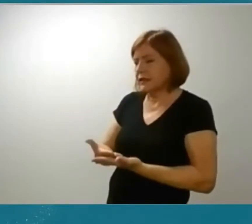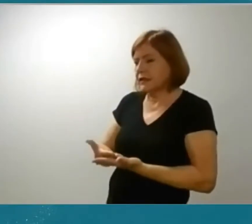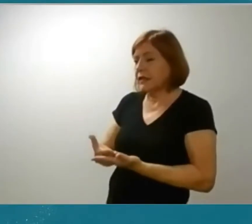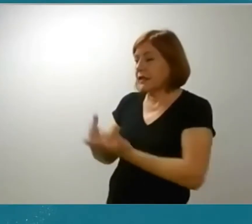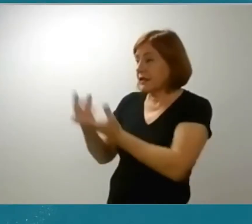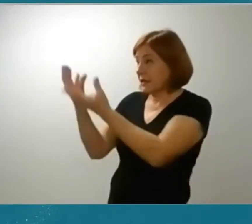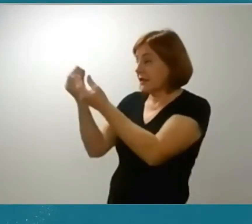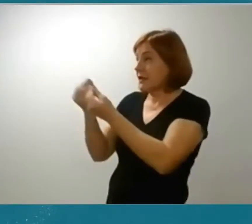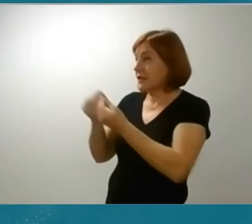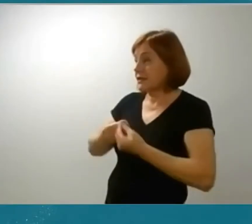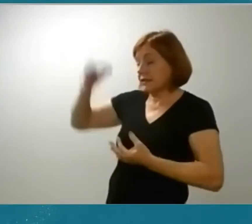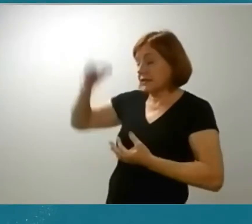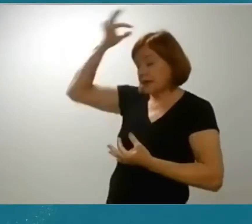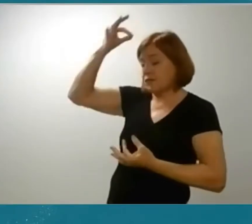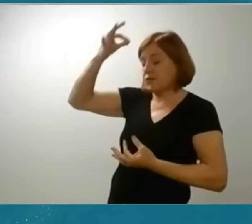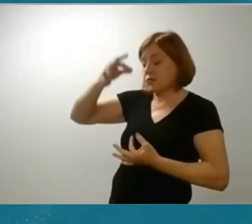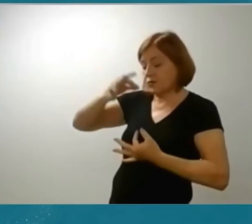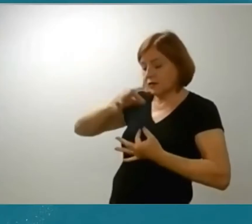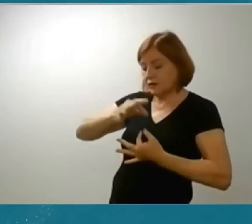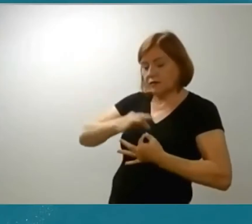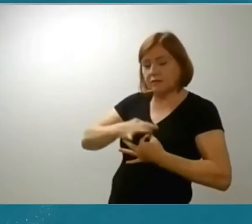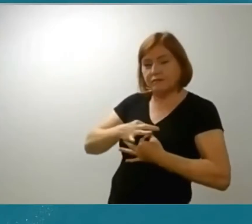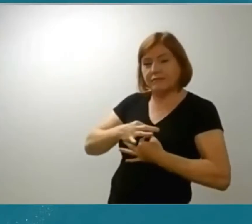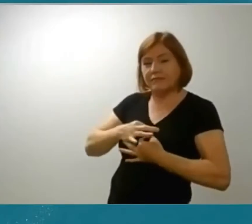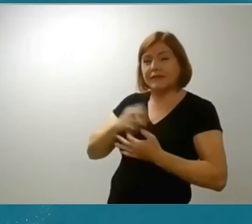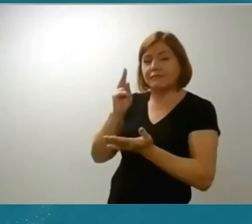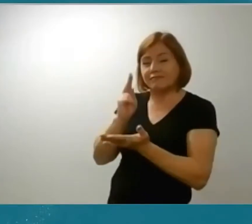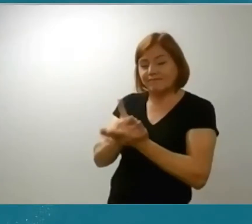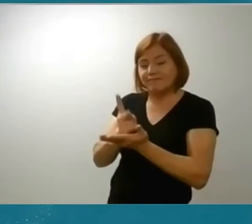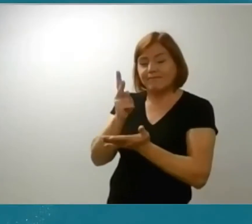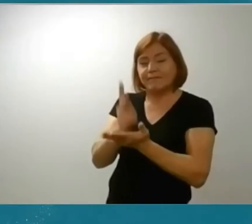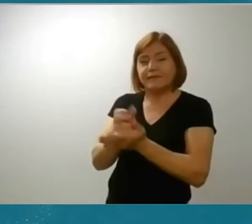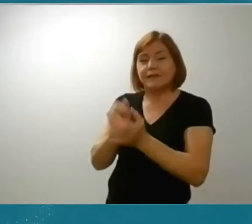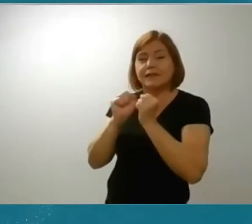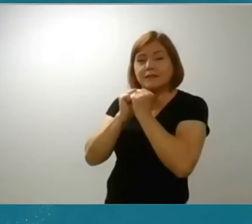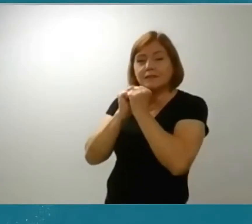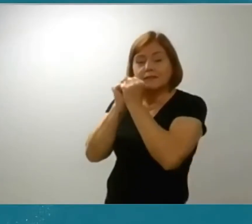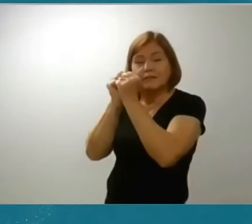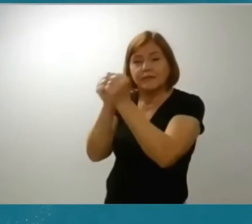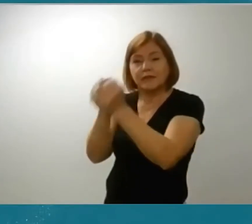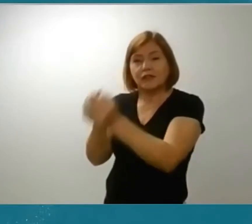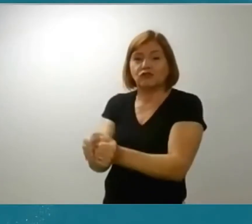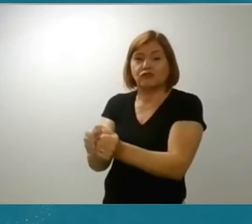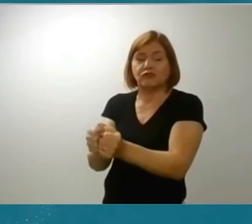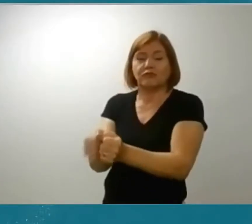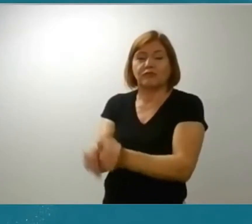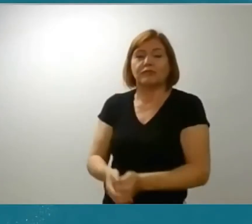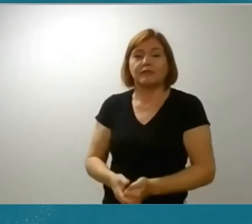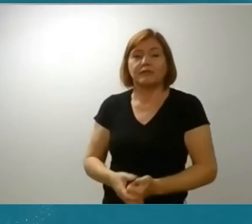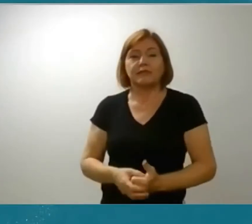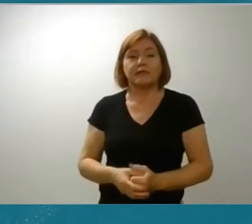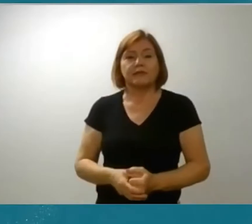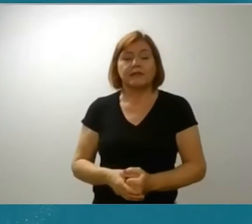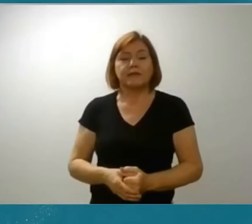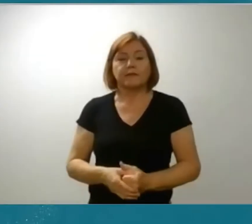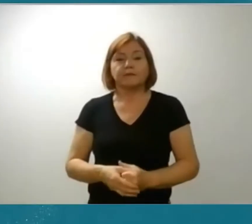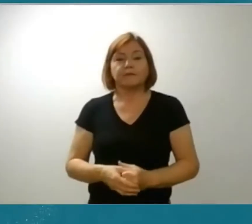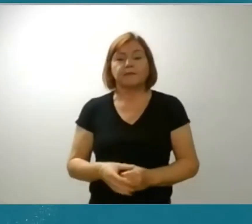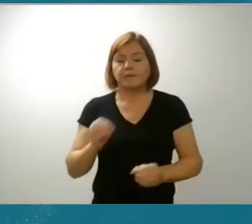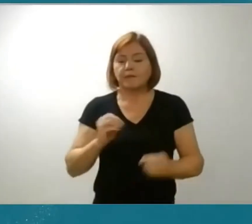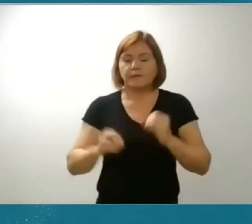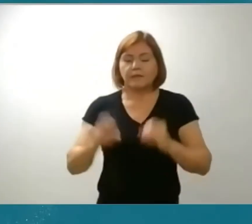assim, irmãos, Jesus, ele ia pela crucificação, mas ele ia voltar em ressurreição, né? Ele ia